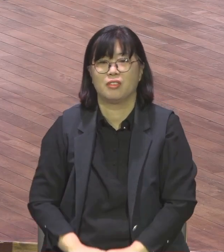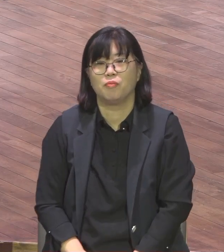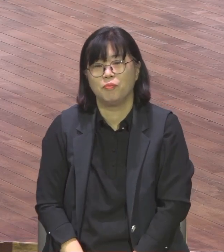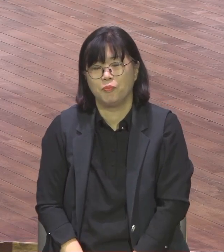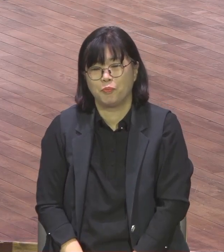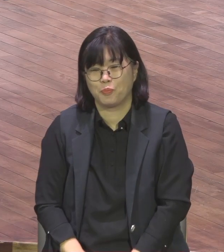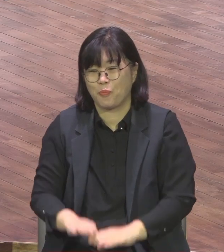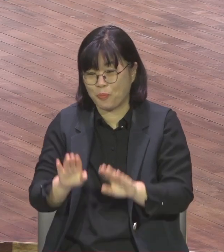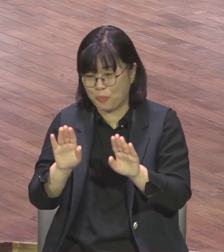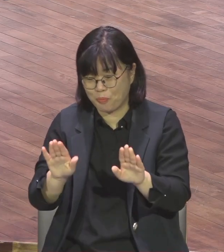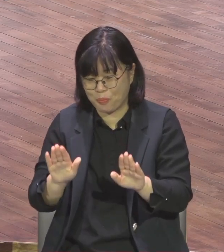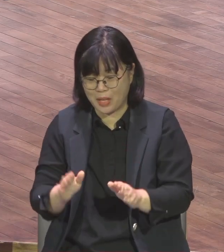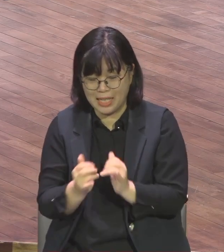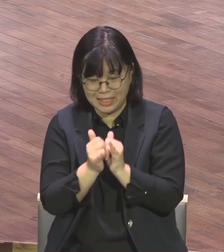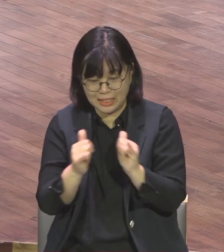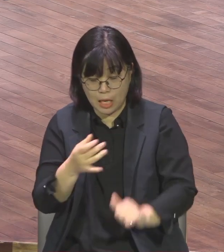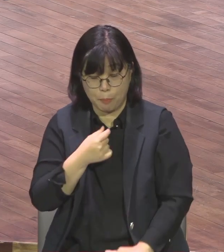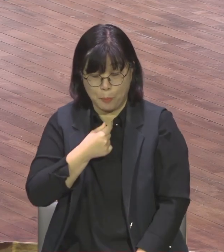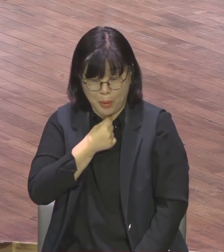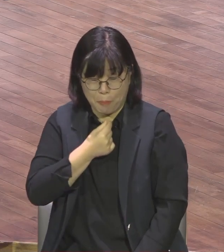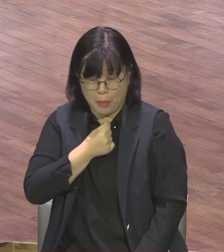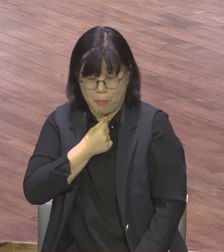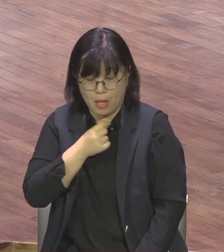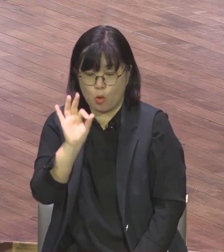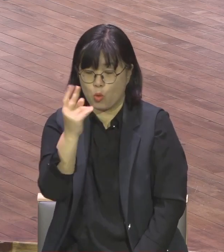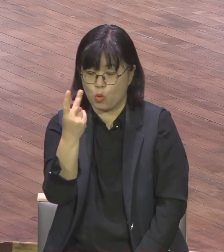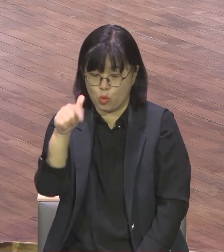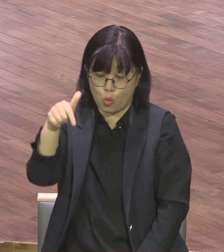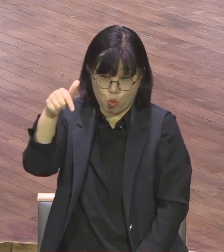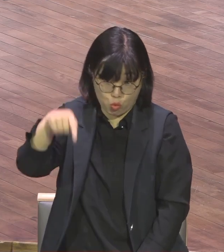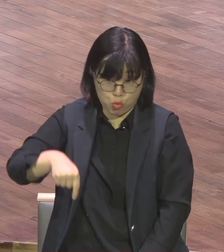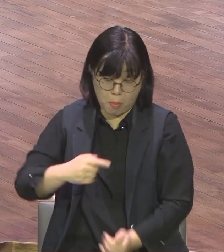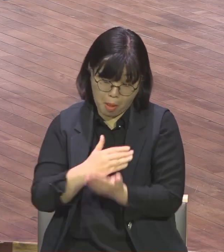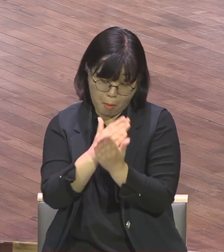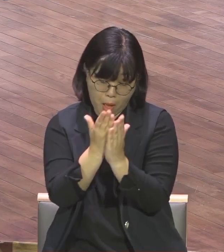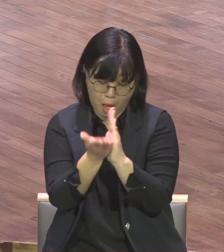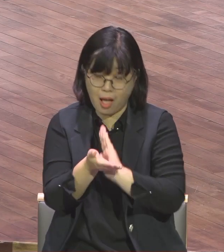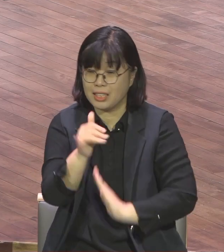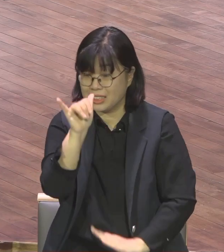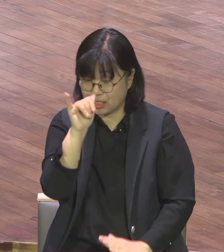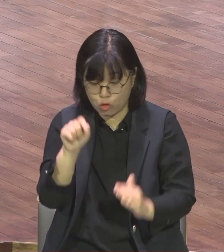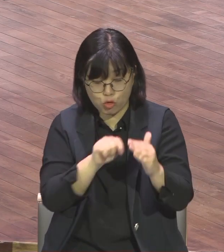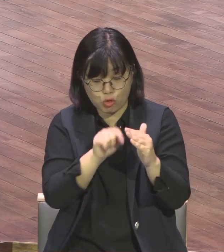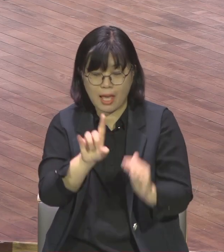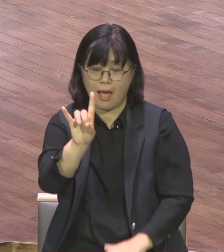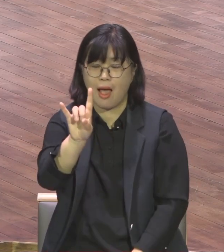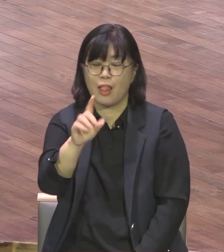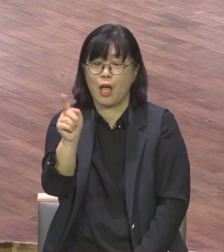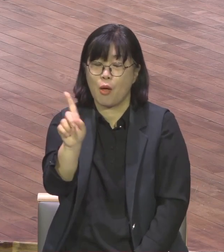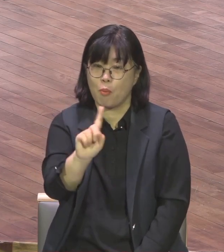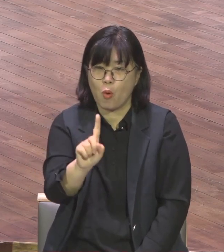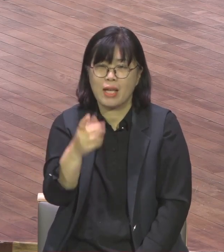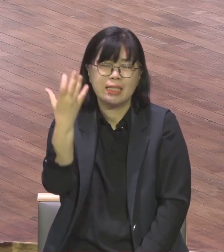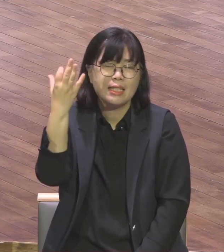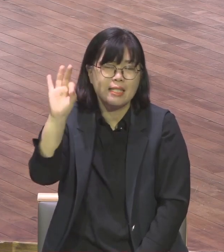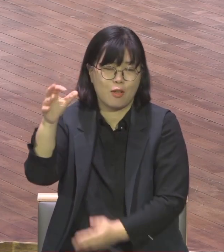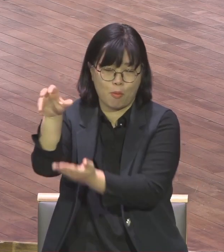있는 다양한 욕구 중 하나가 뭐냐? 인정받고 싶어 하는 욕구입니다.